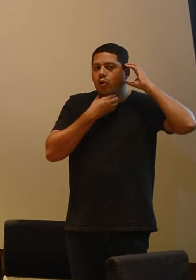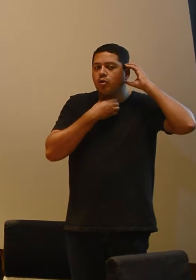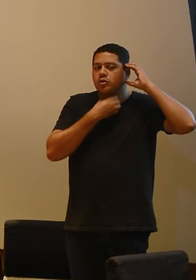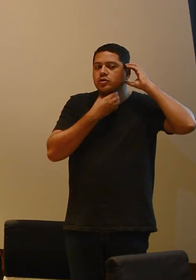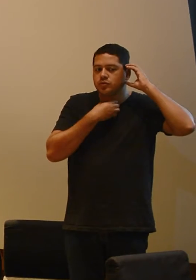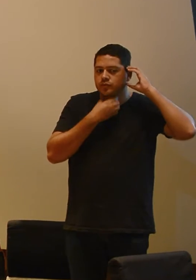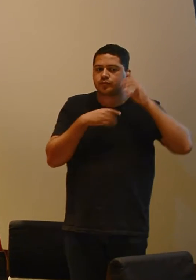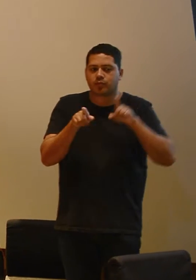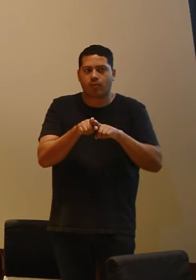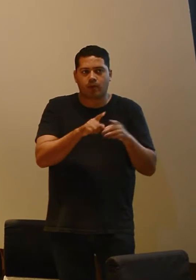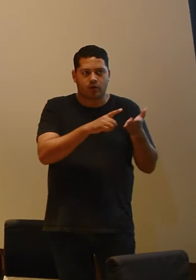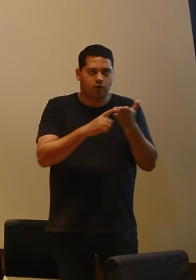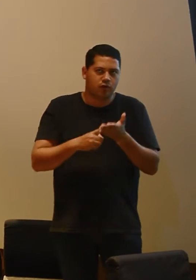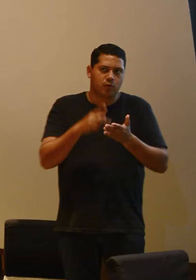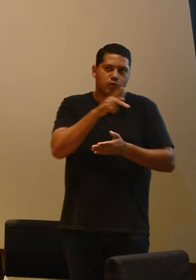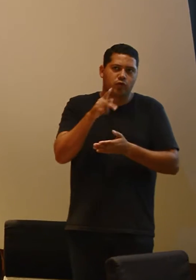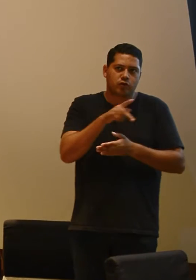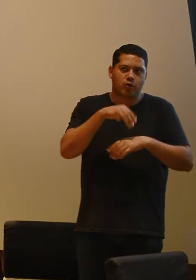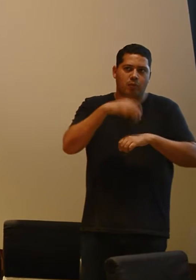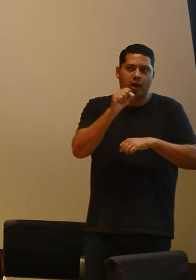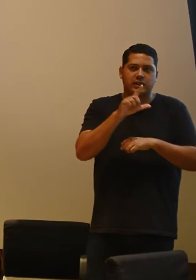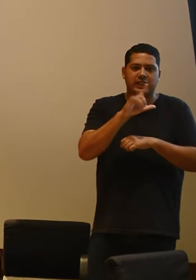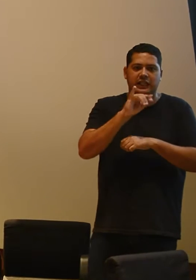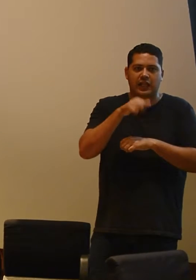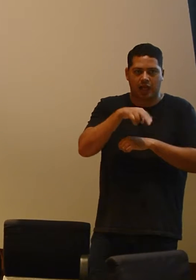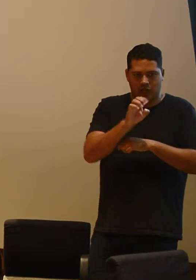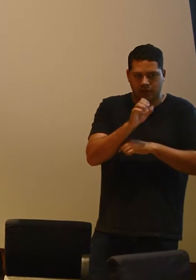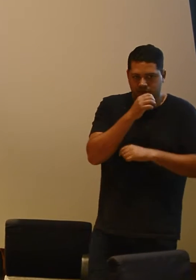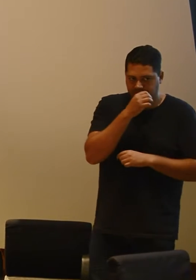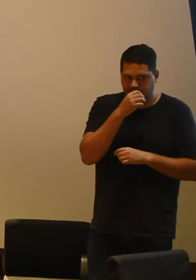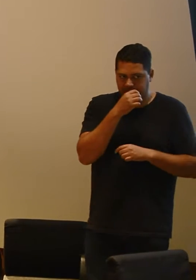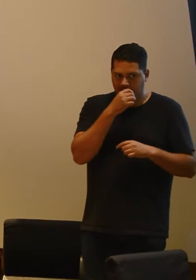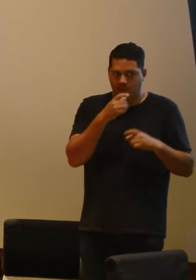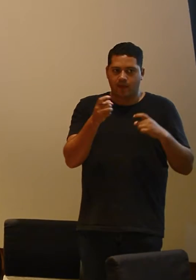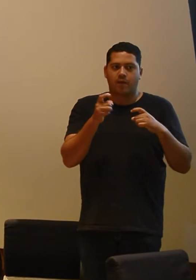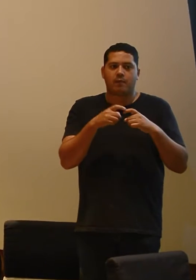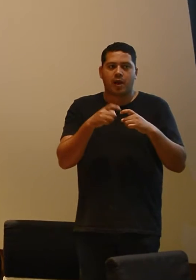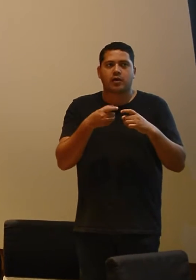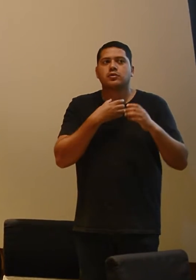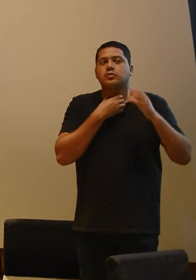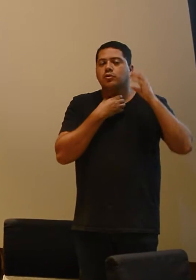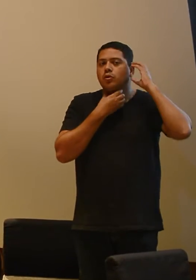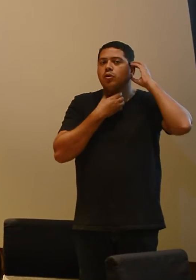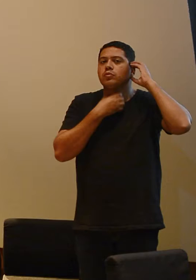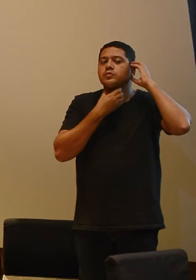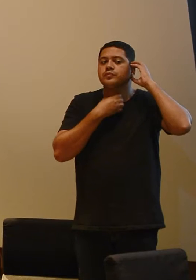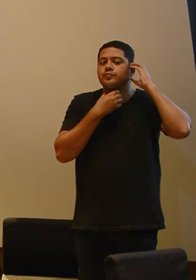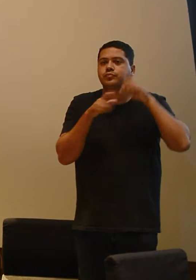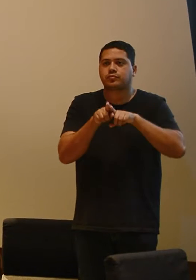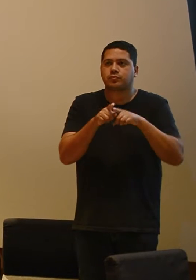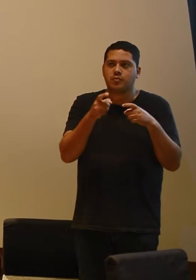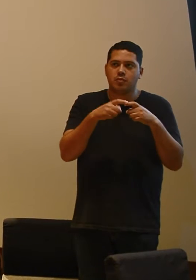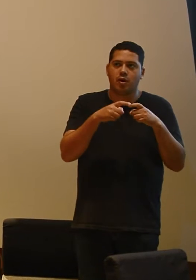também convidamos a professora mestre Liane Teixeira, médica otorrinolaringologista, médica